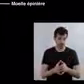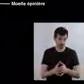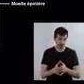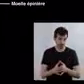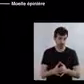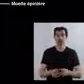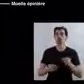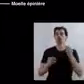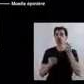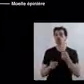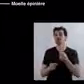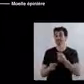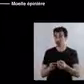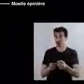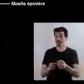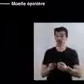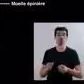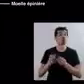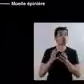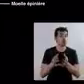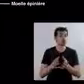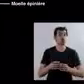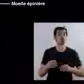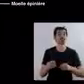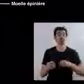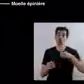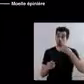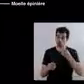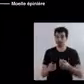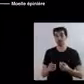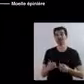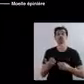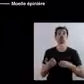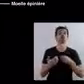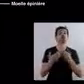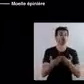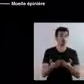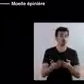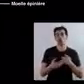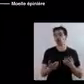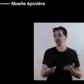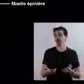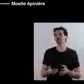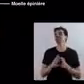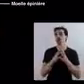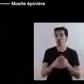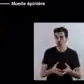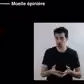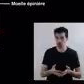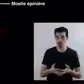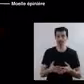d'information afférente. Ce neurone sensoriel de couleur bleue se connecte au corps cellulaire d'un neurone moteur. On l'appelle